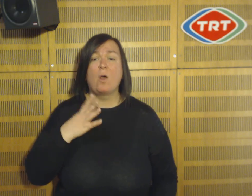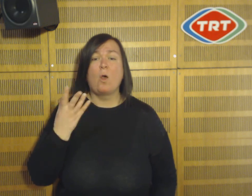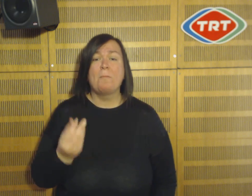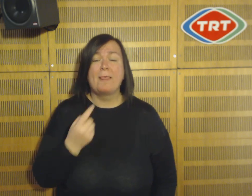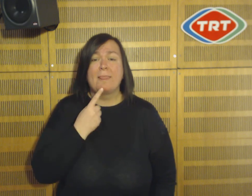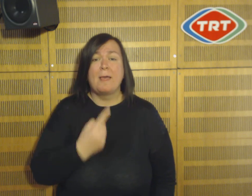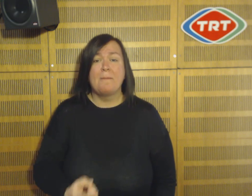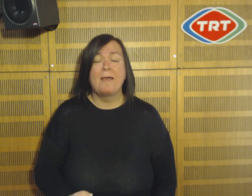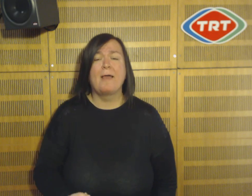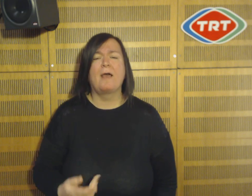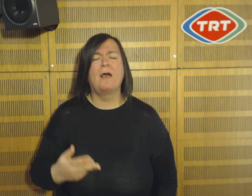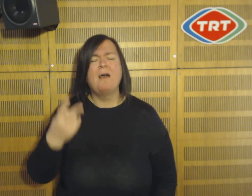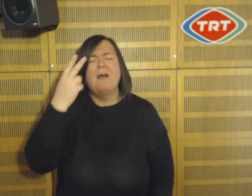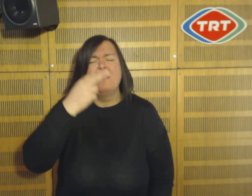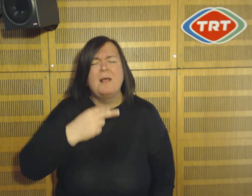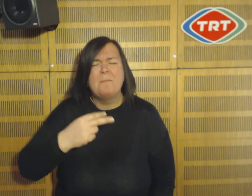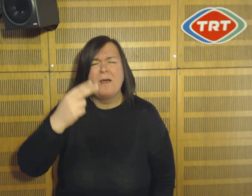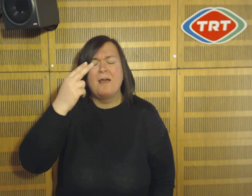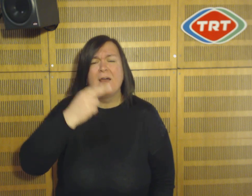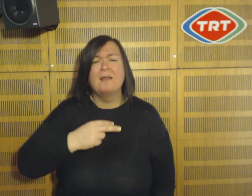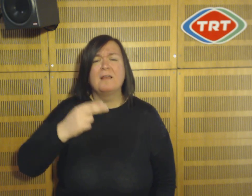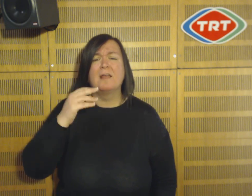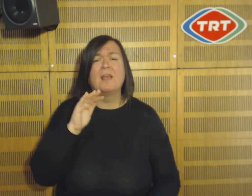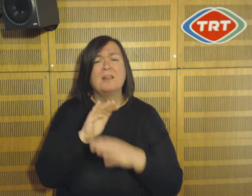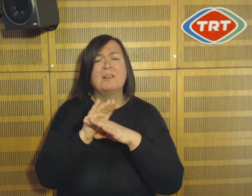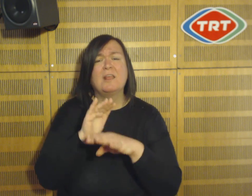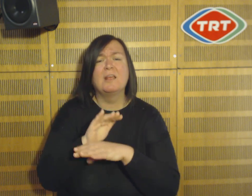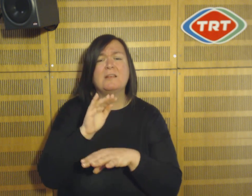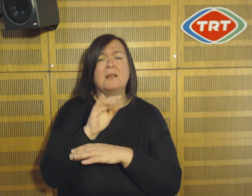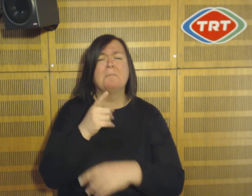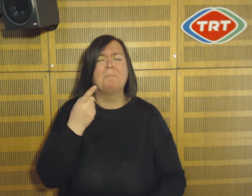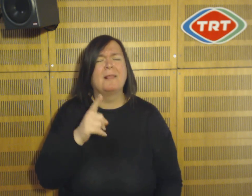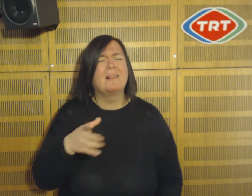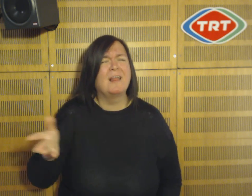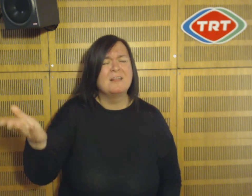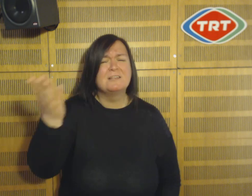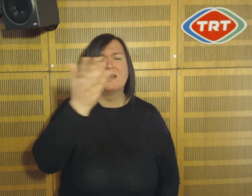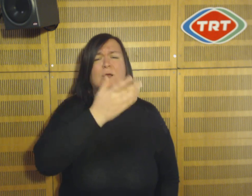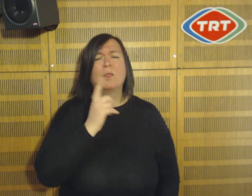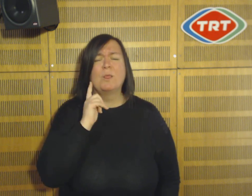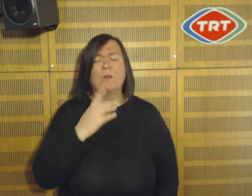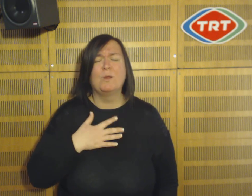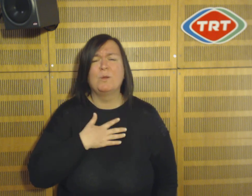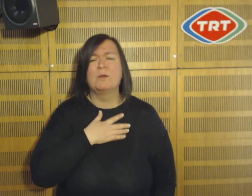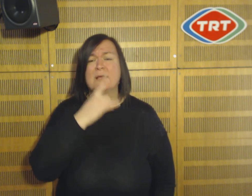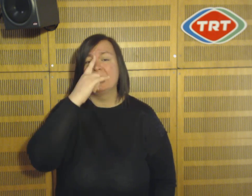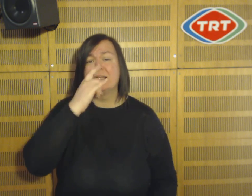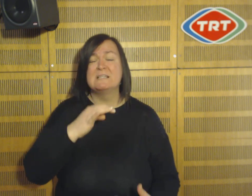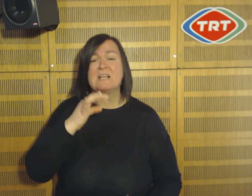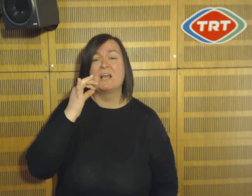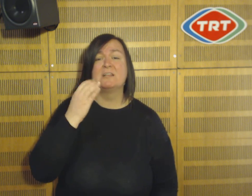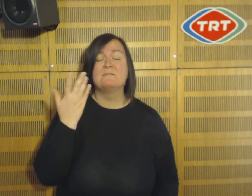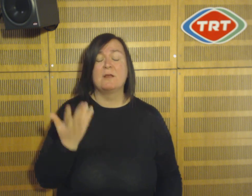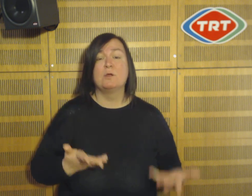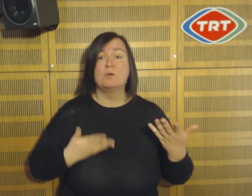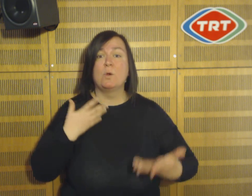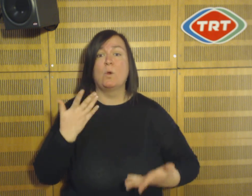demek Ağlamak yaşayan binlerce Duygu insanca ve coşkulu